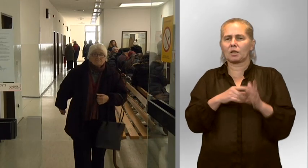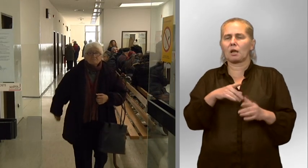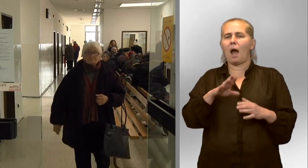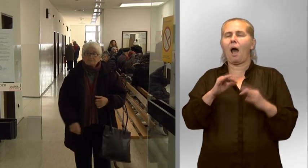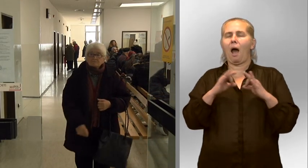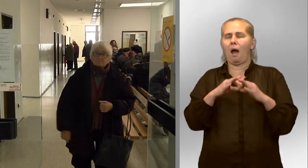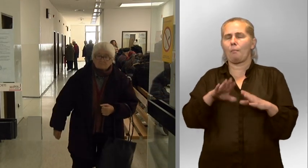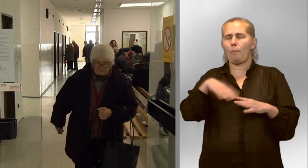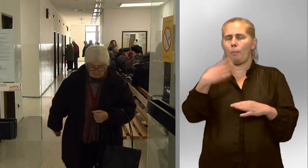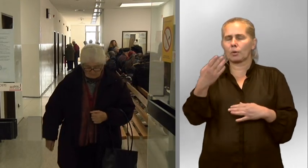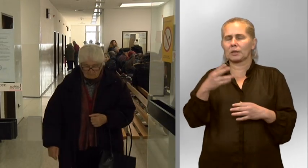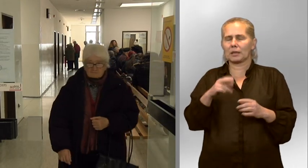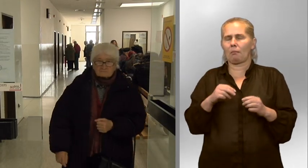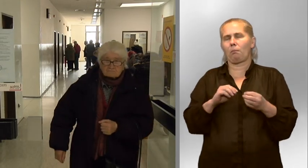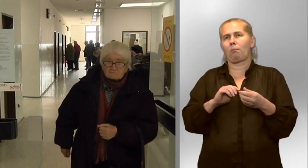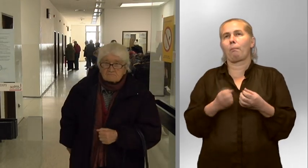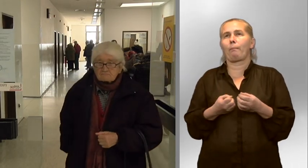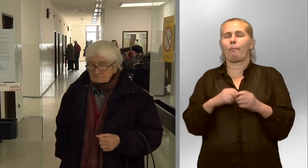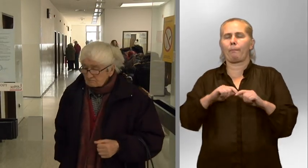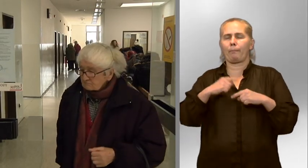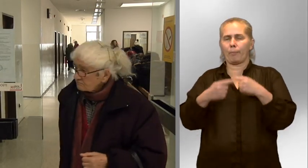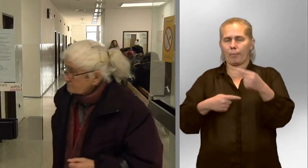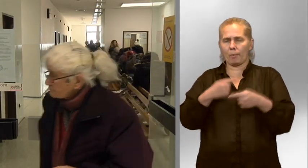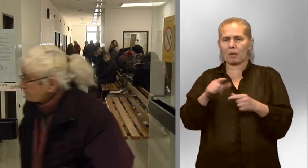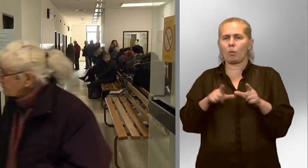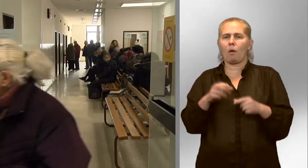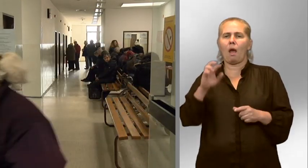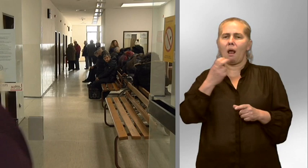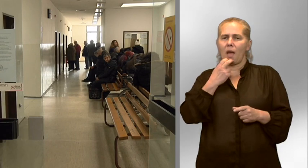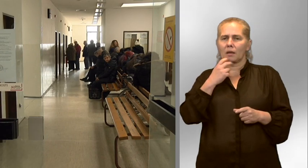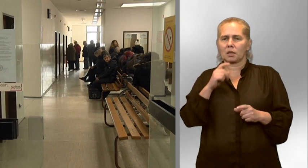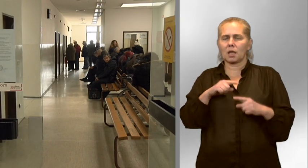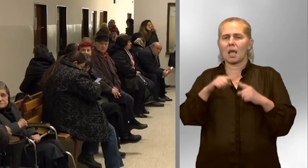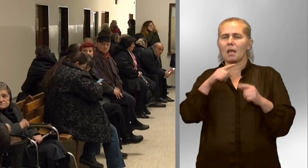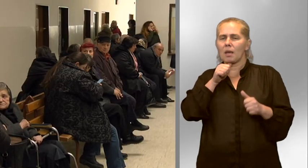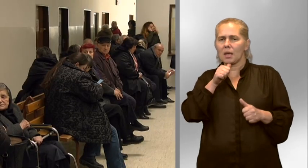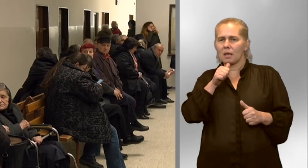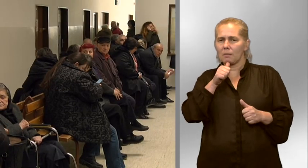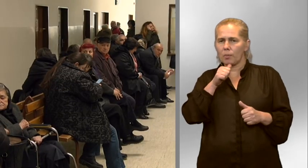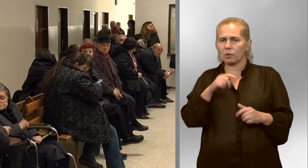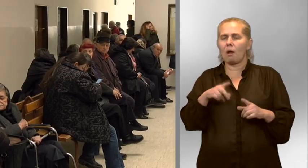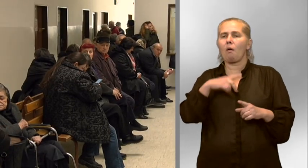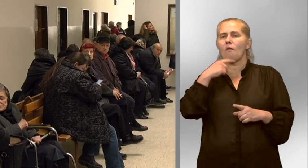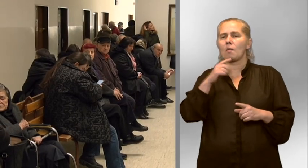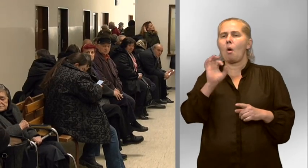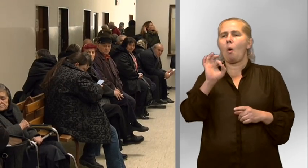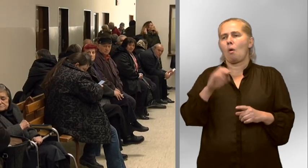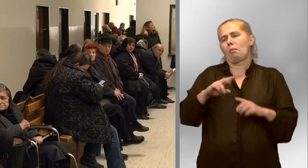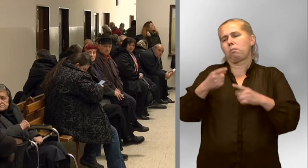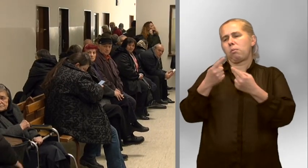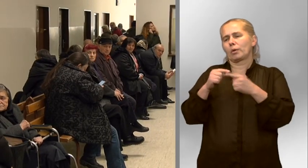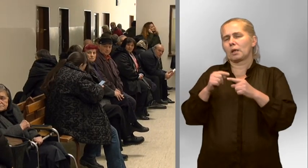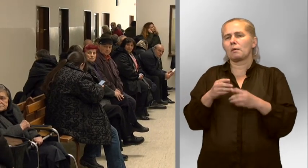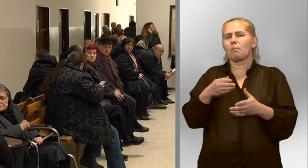onda mi govorimo o određenim poremećajima, odnosno govorimo o nagluvosti ili o gluvoći.